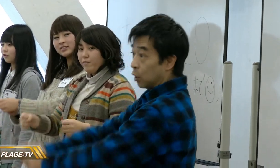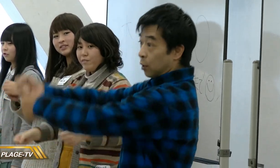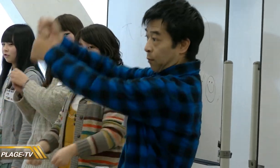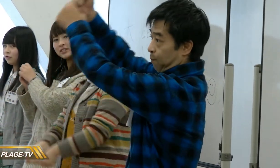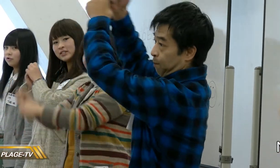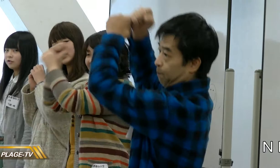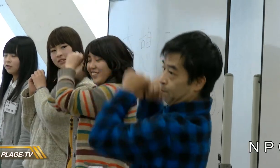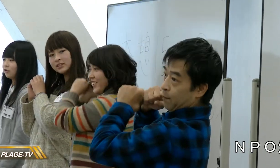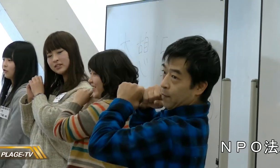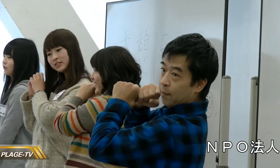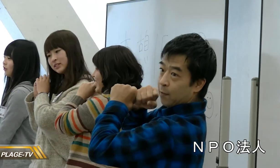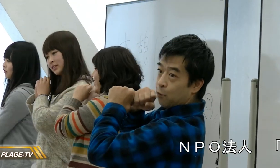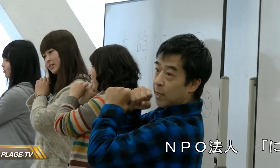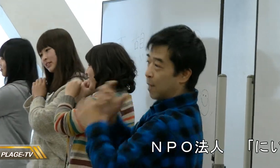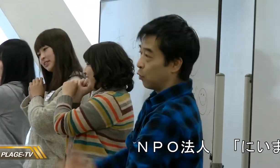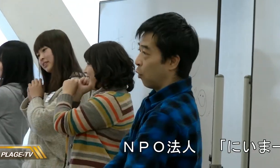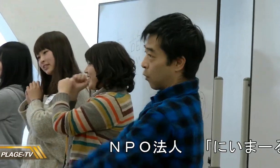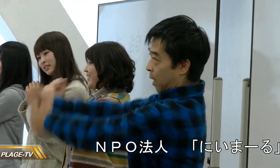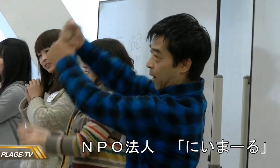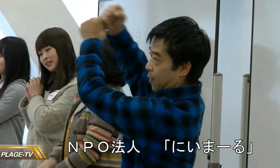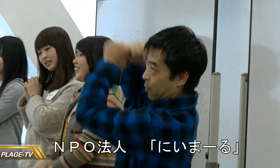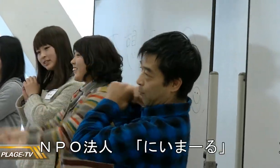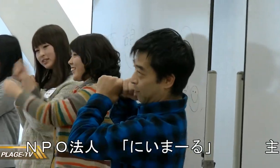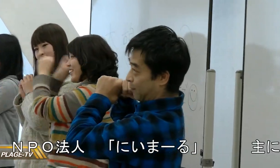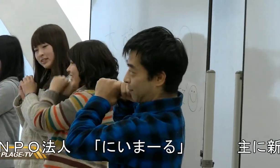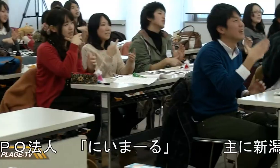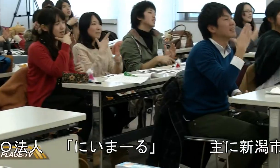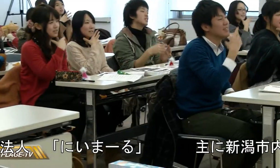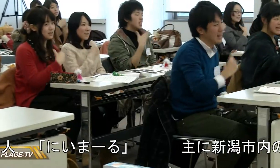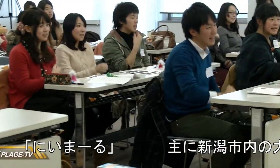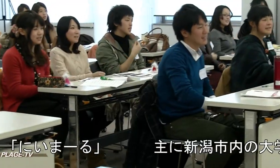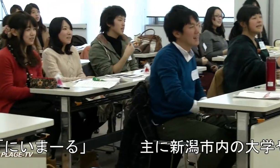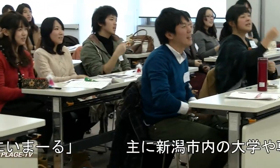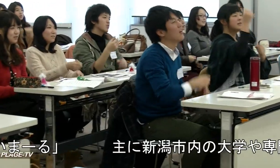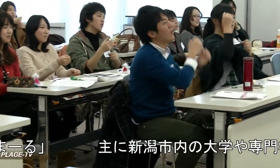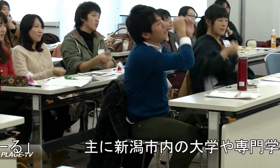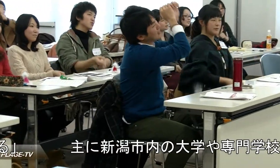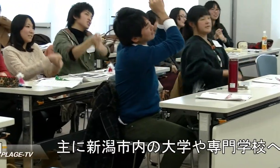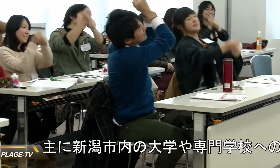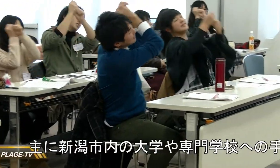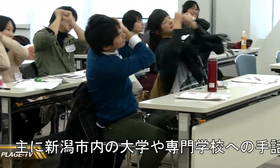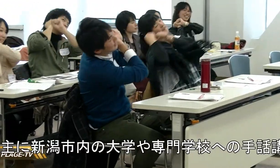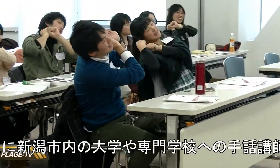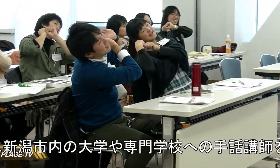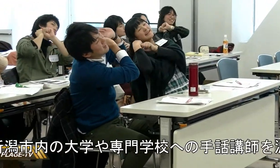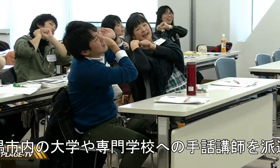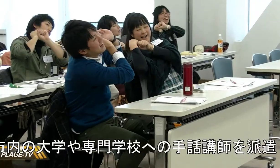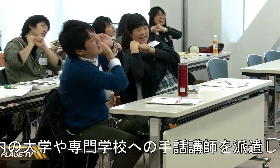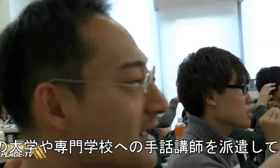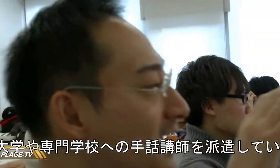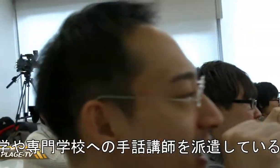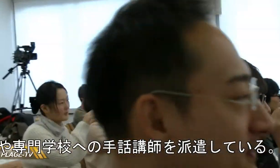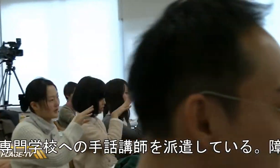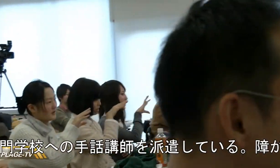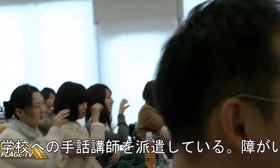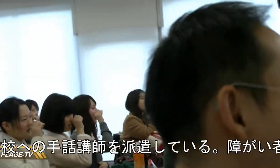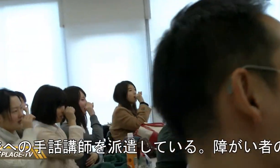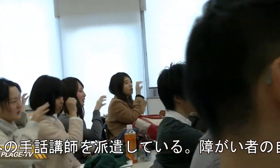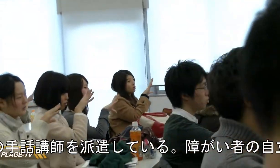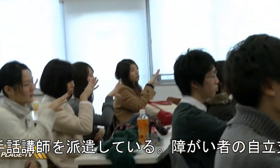当日は障害者の支援団体である NPO 法人20の方々も参加され、手話の講座などを